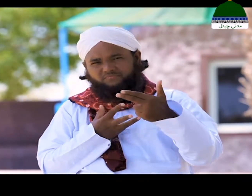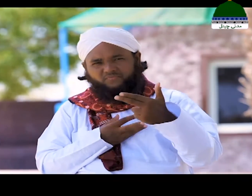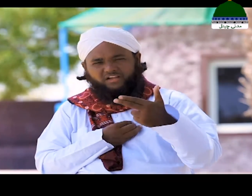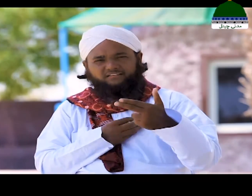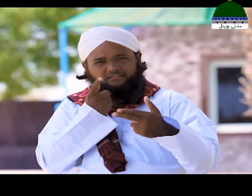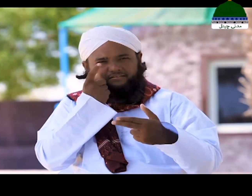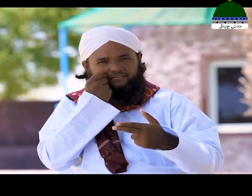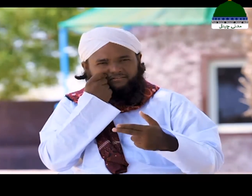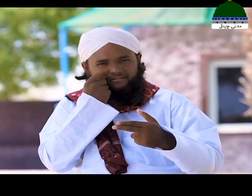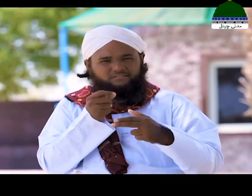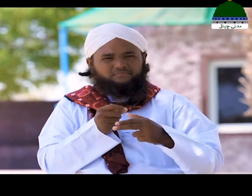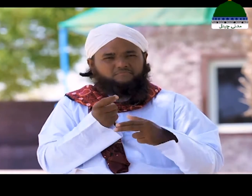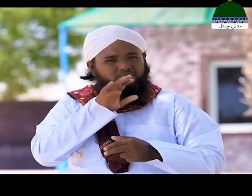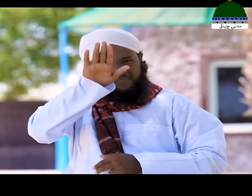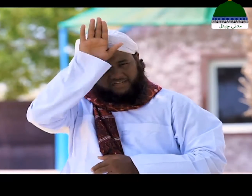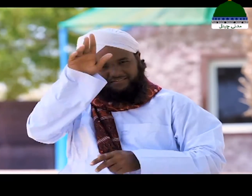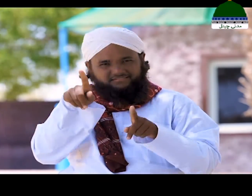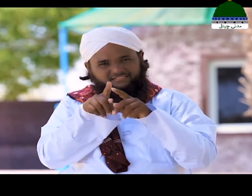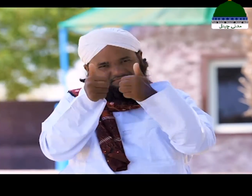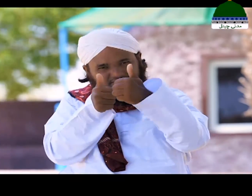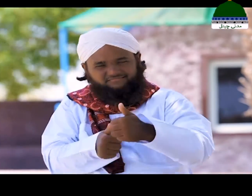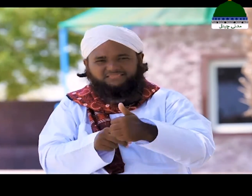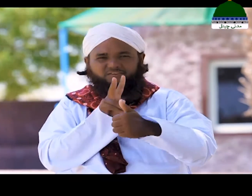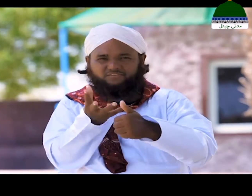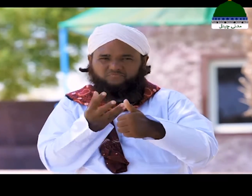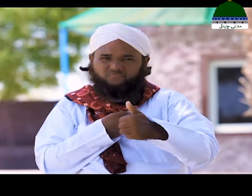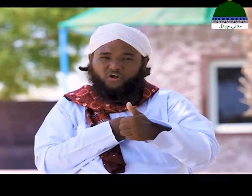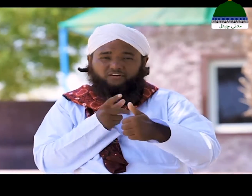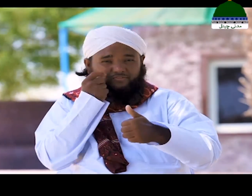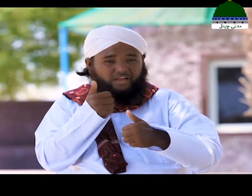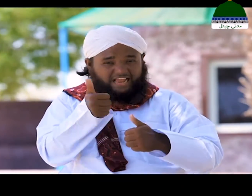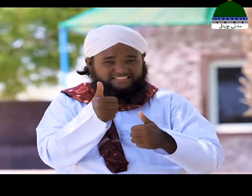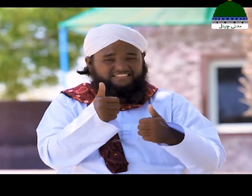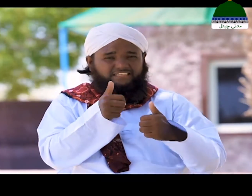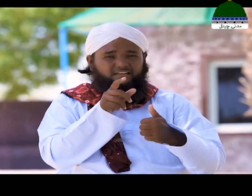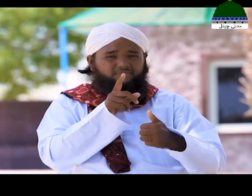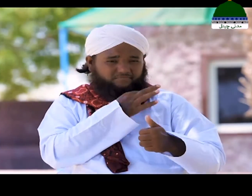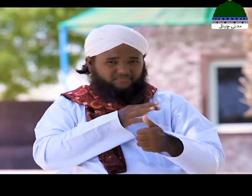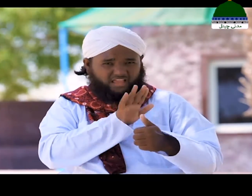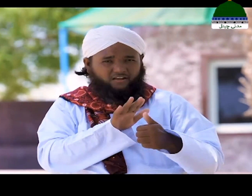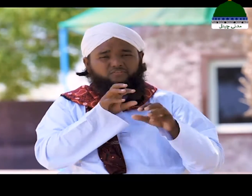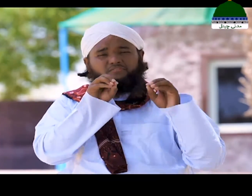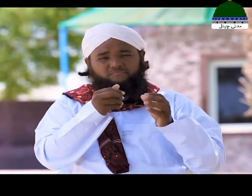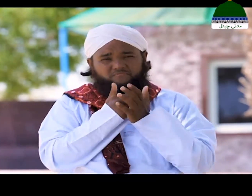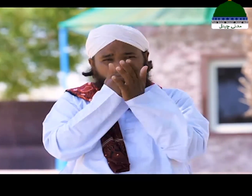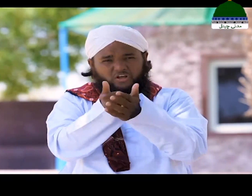شخص بادشاہ کے سامنے بیٹھا اور کہنے لگا، محسن کے ساتھ احسان کر اور برائی کرنے والے